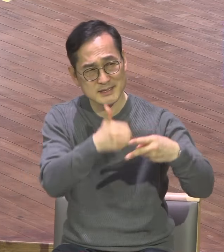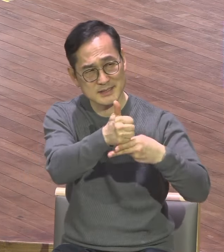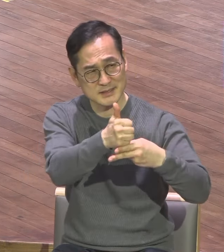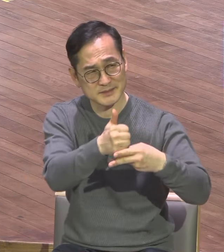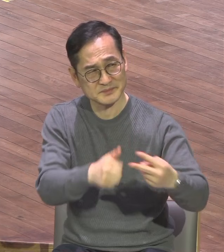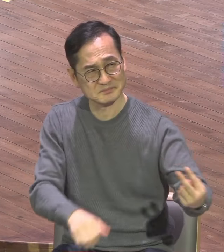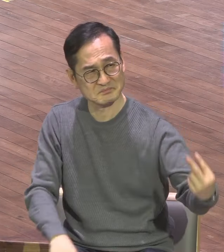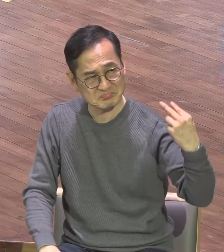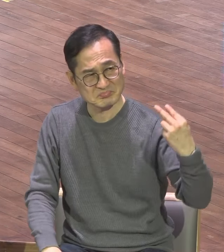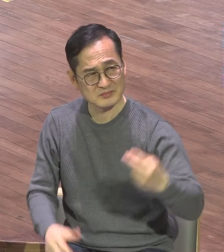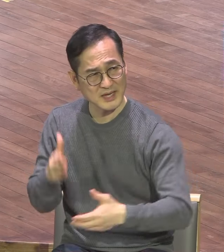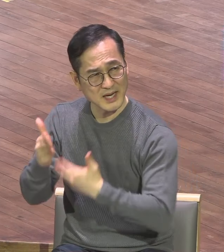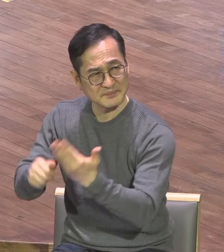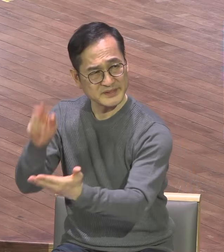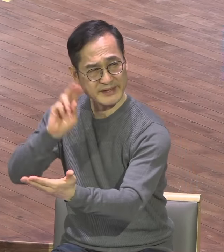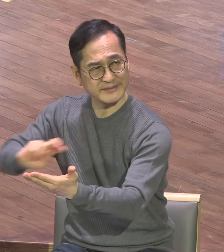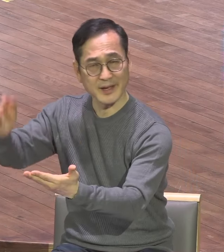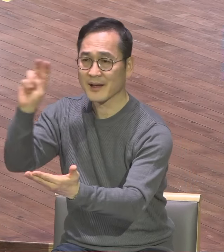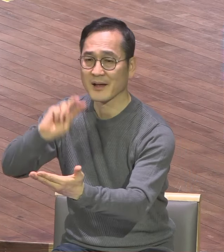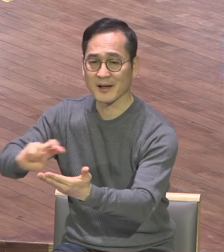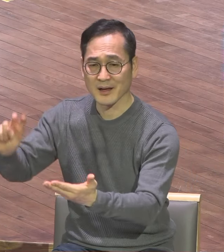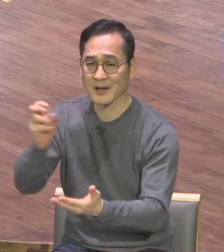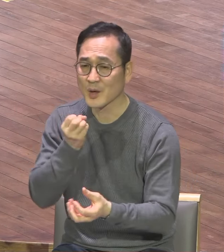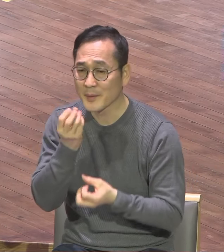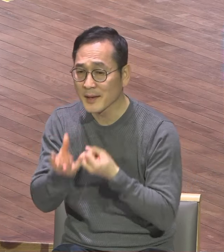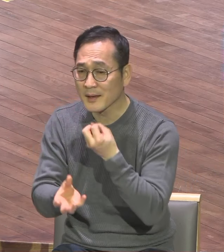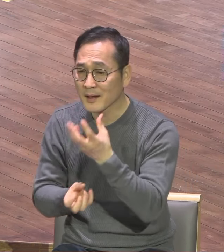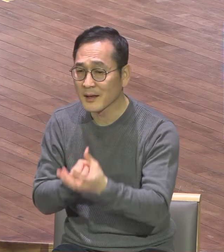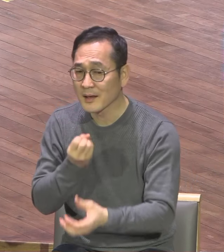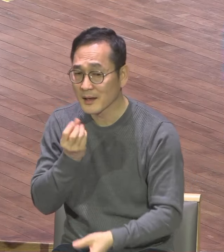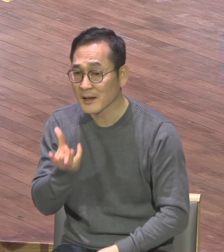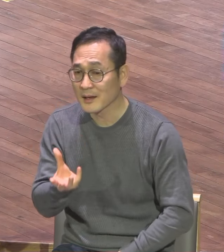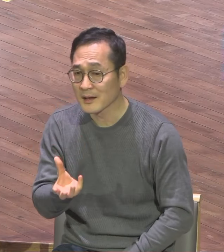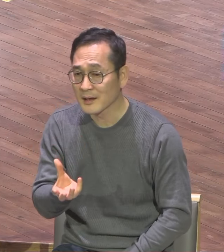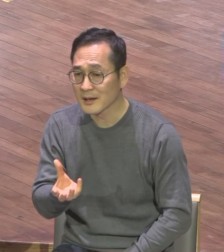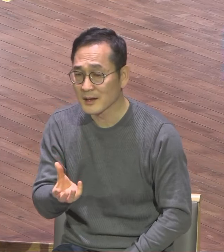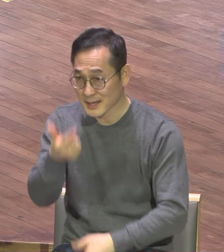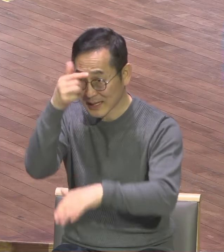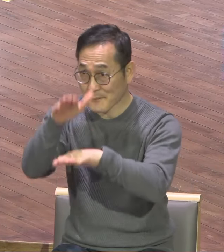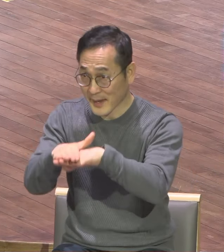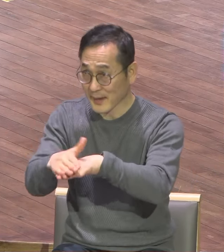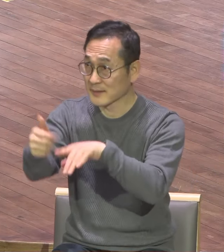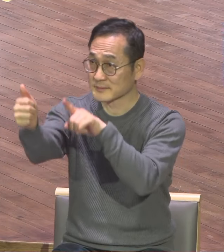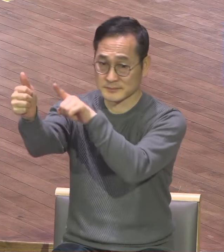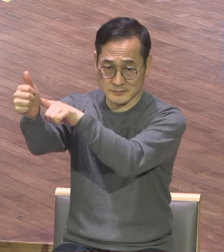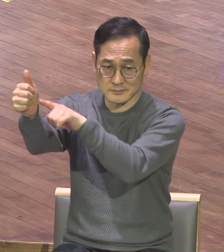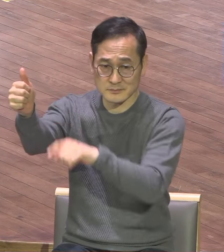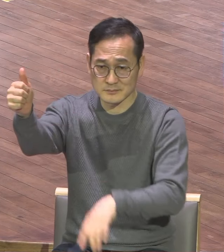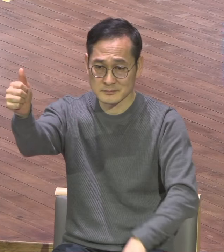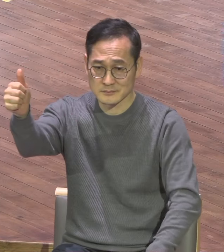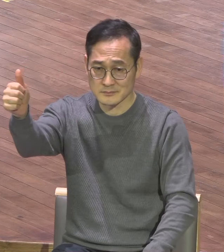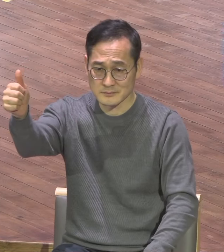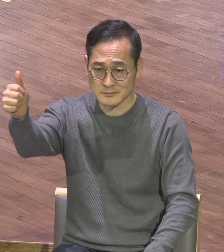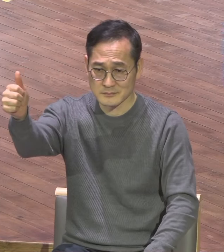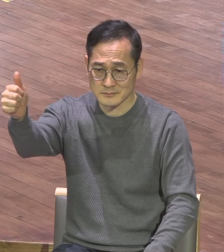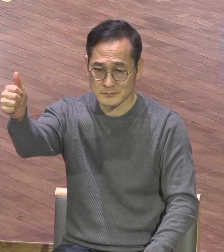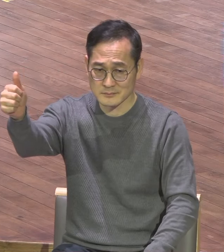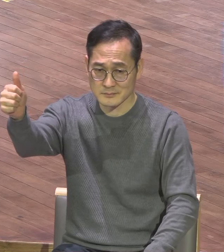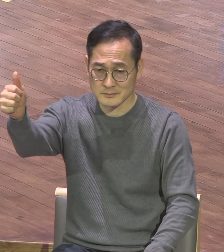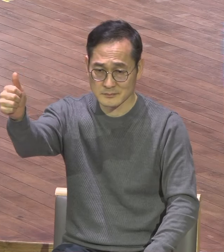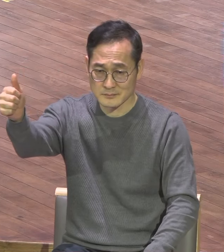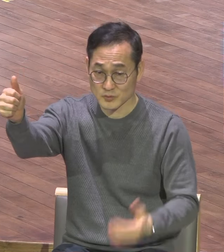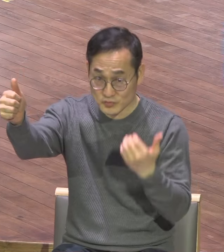주께 찬송할 것을 고백하고 있는데 참 예배의 대상, 참 나의 예배의 대상, 그것은